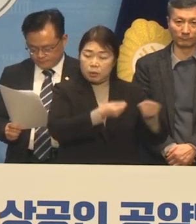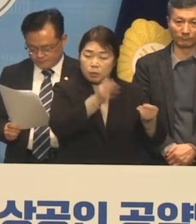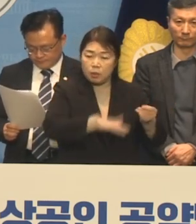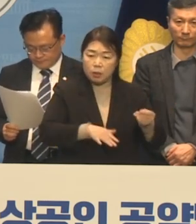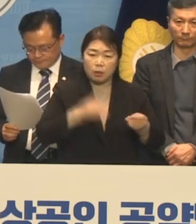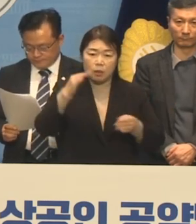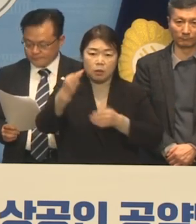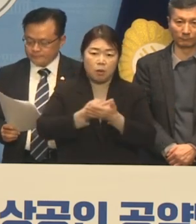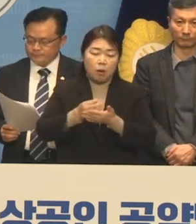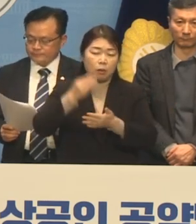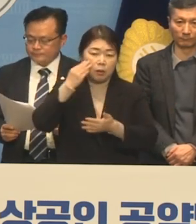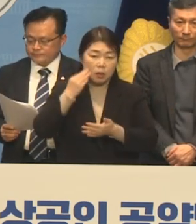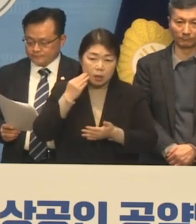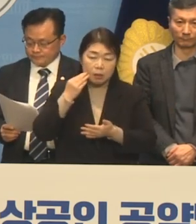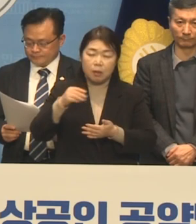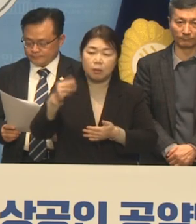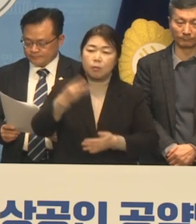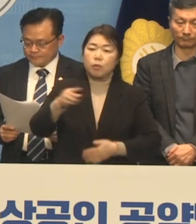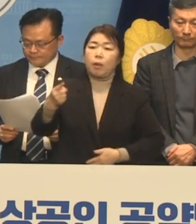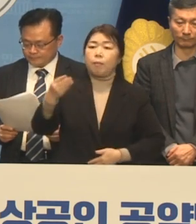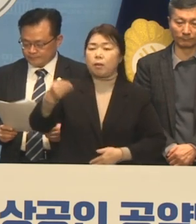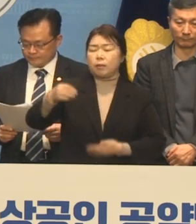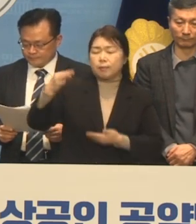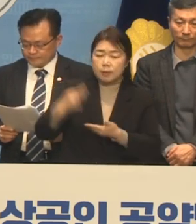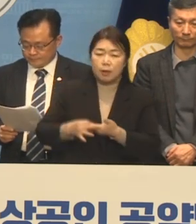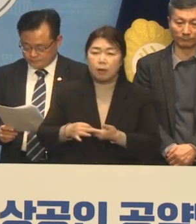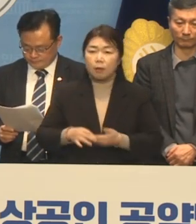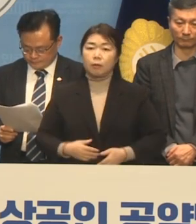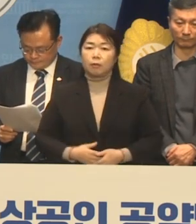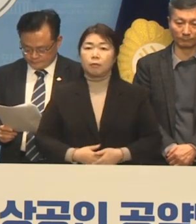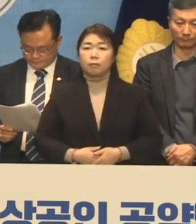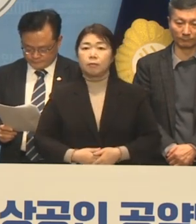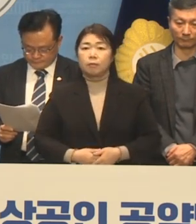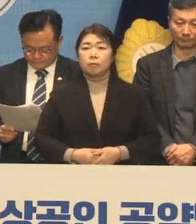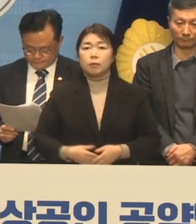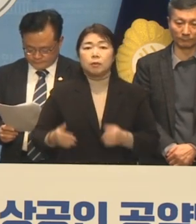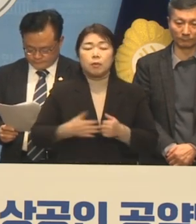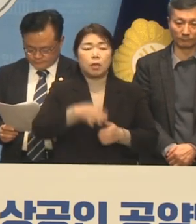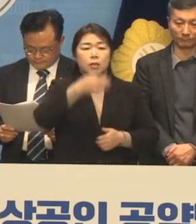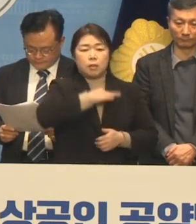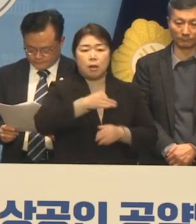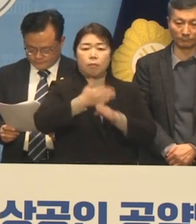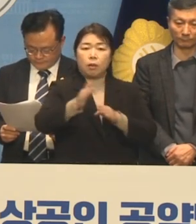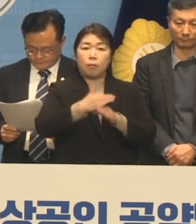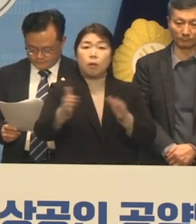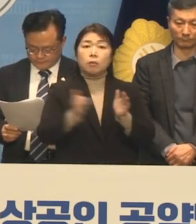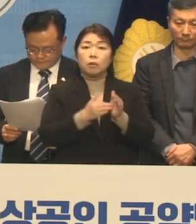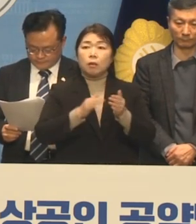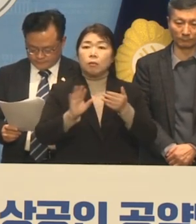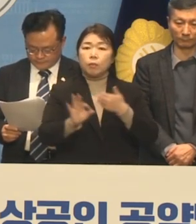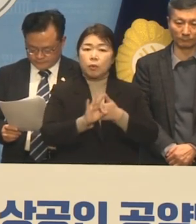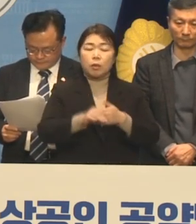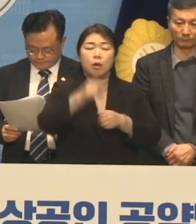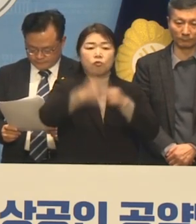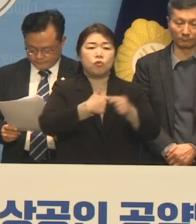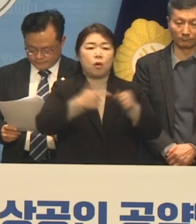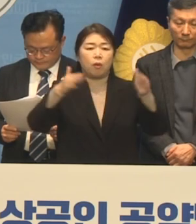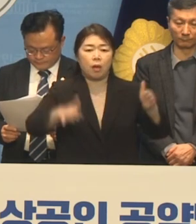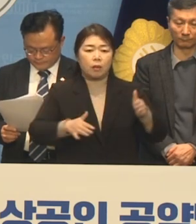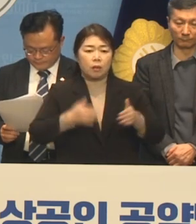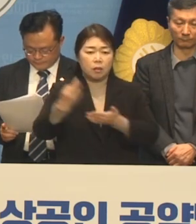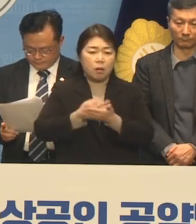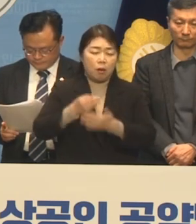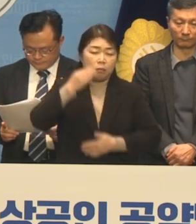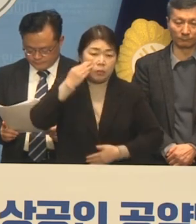영업이익은 3,100만 원에 불과한 실정입니다. 이자를 감안하면 6년간